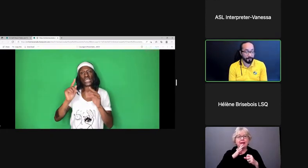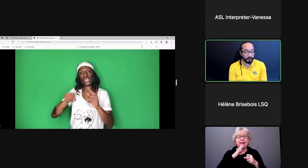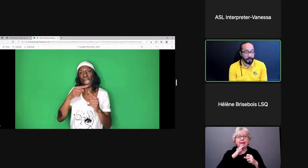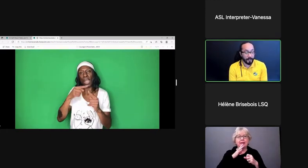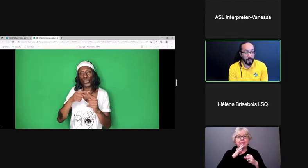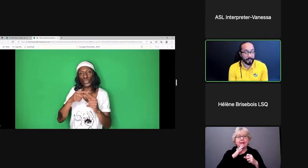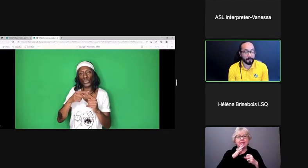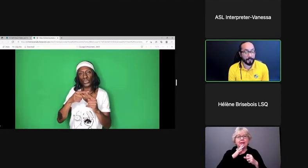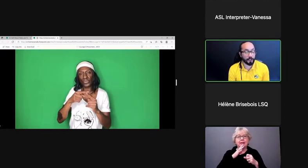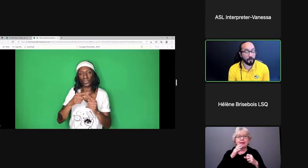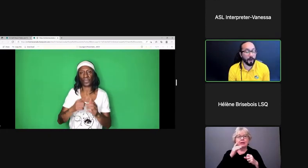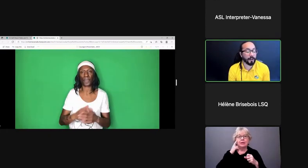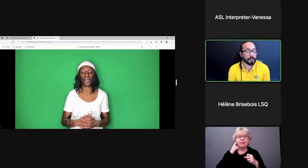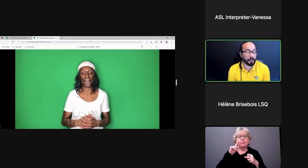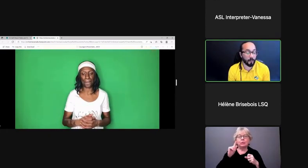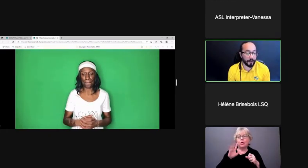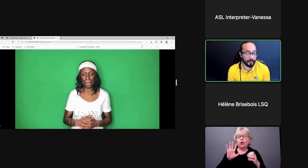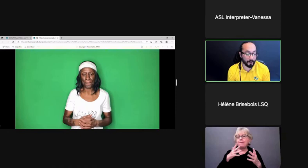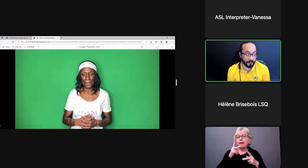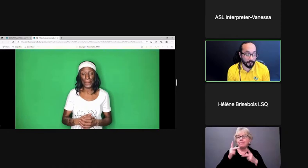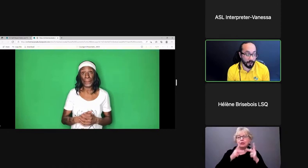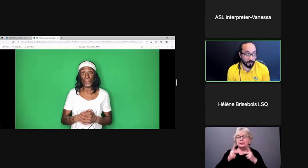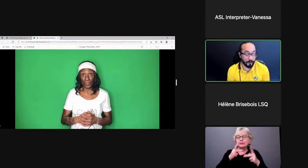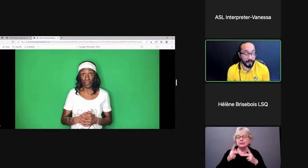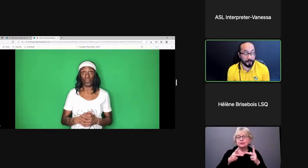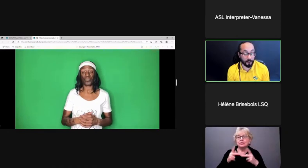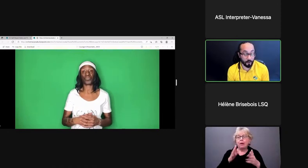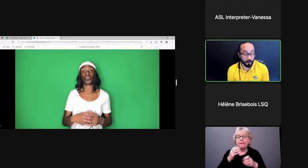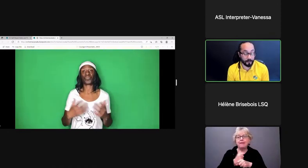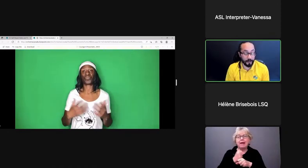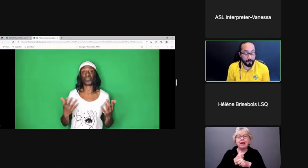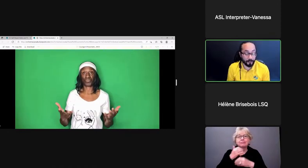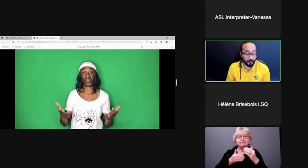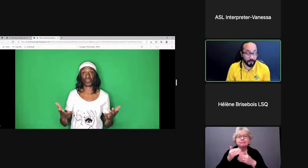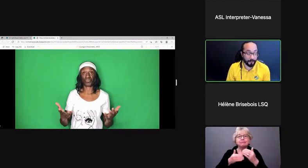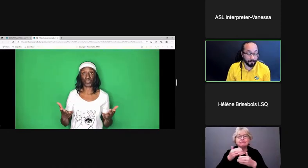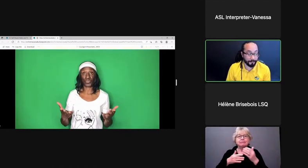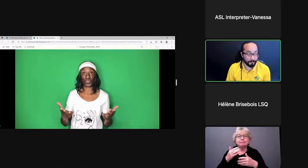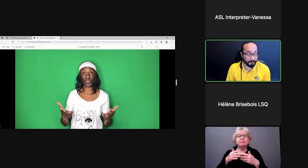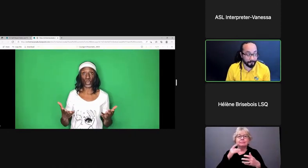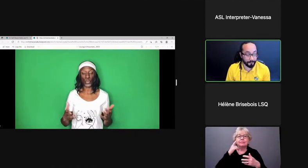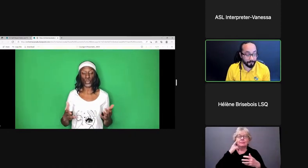pour ce qui est du processus, mais encore une fois, au niveau du scénario.